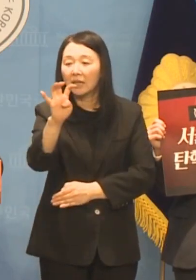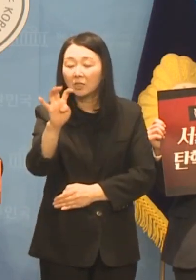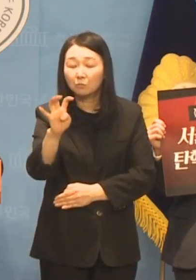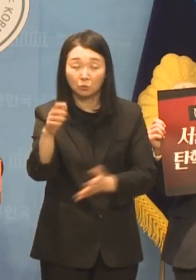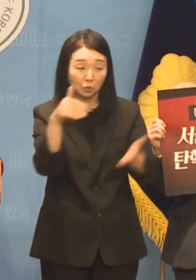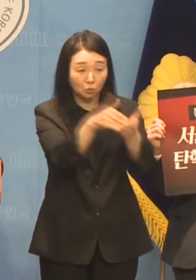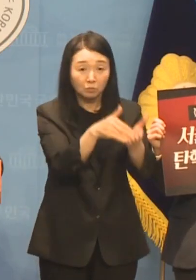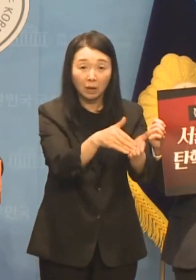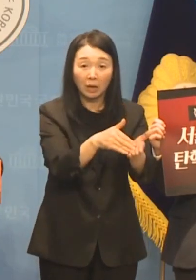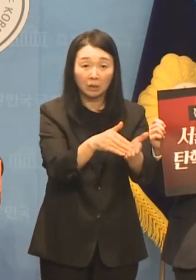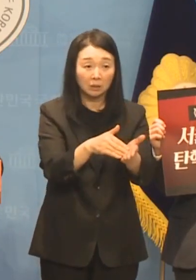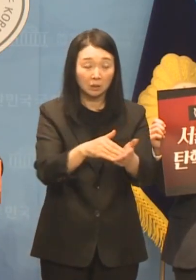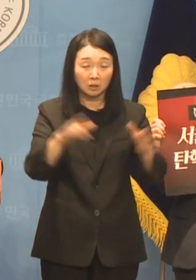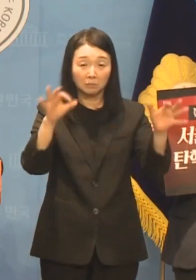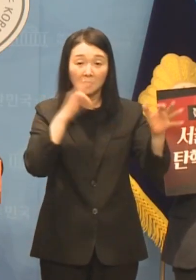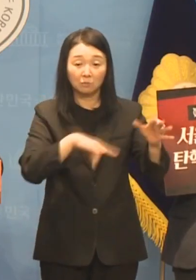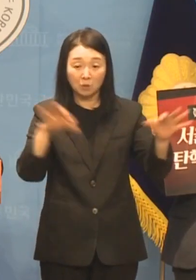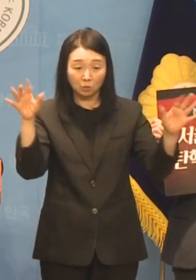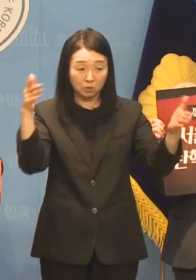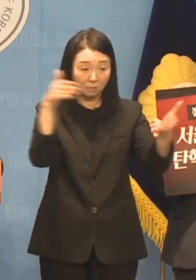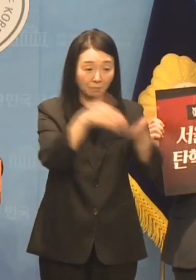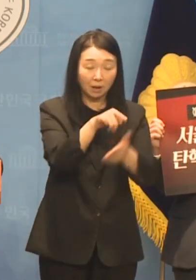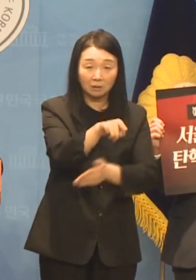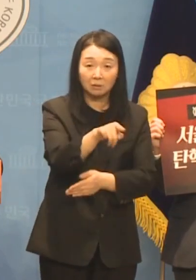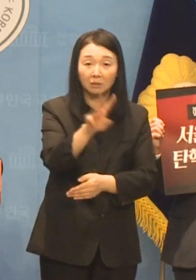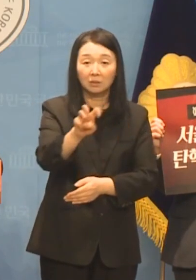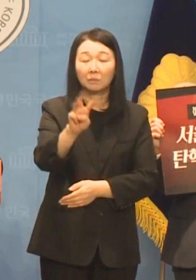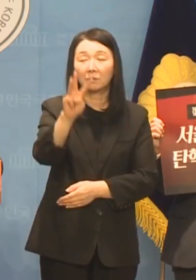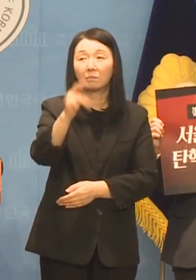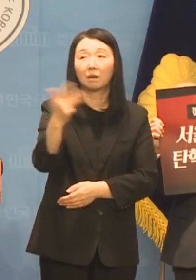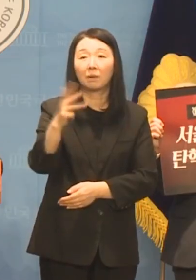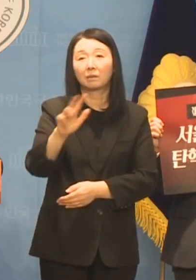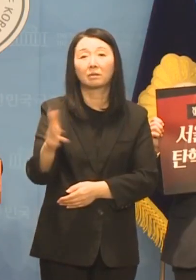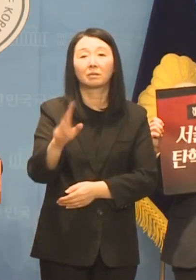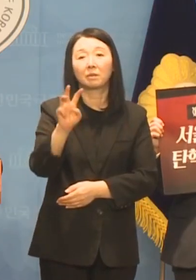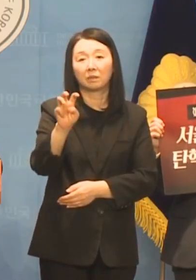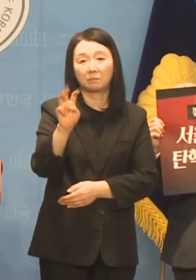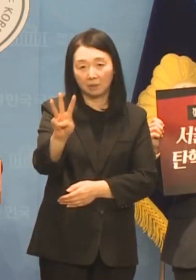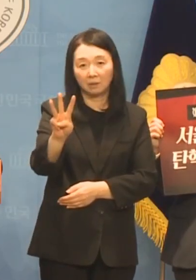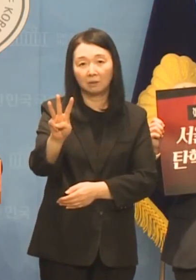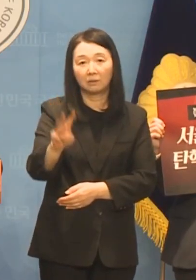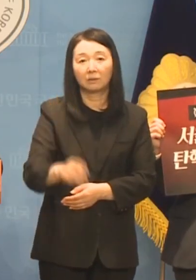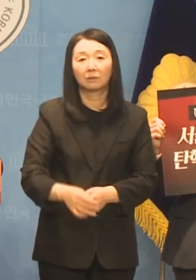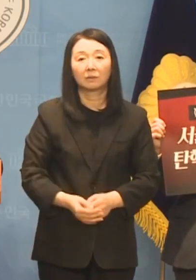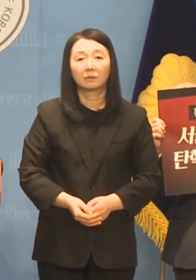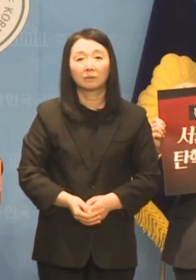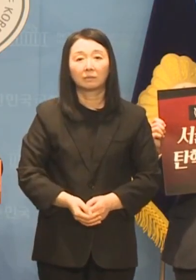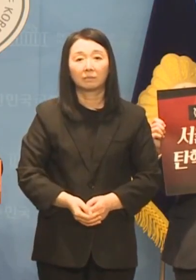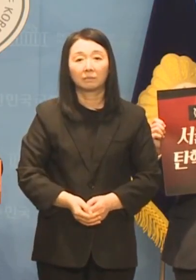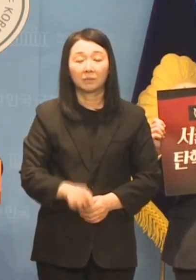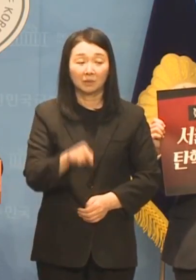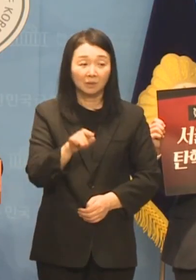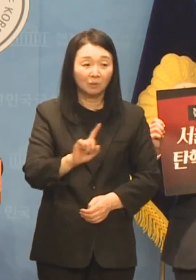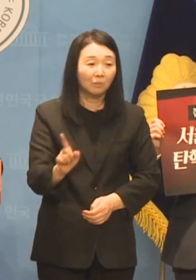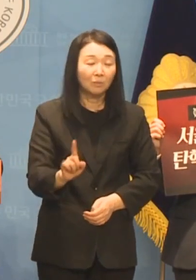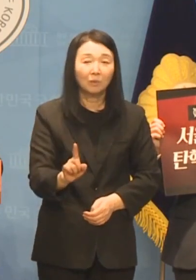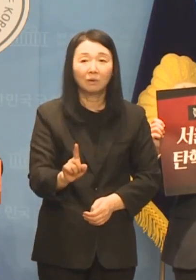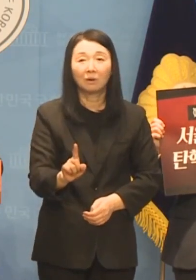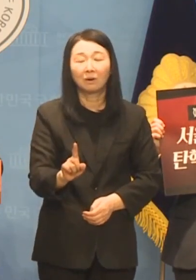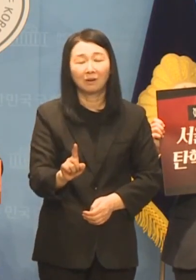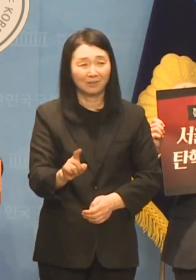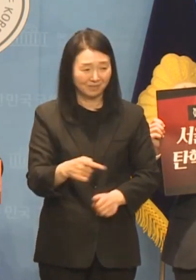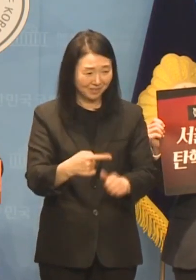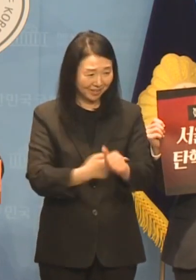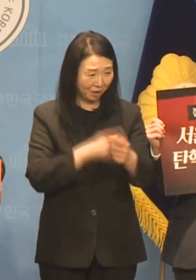1분 만에 도착한 기록이 32만 8,723건이나 발견되었습니다. 이것은 절대 우연으로